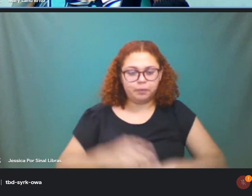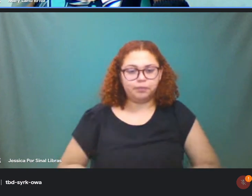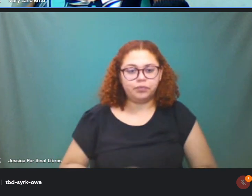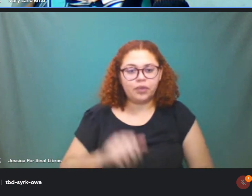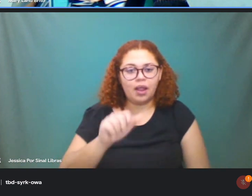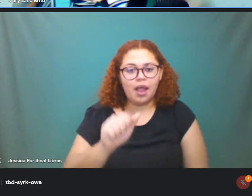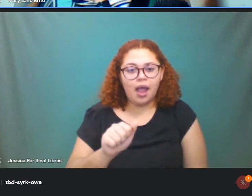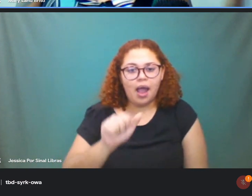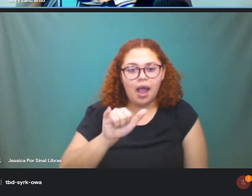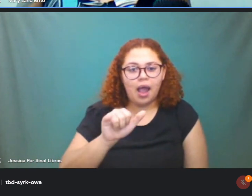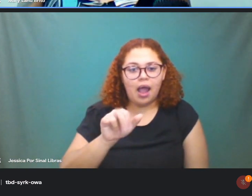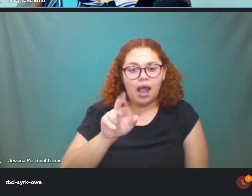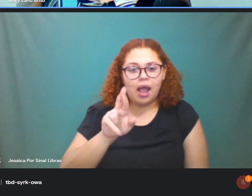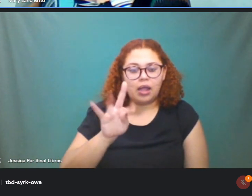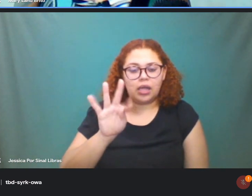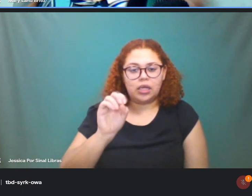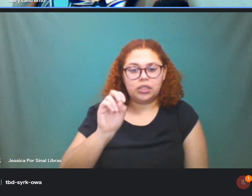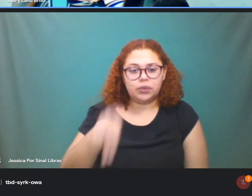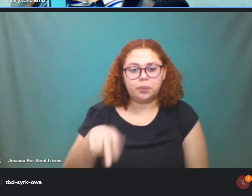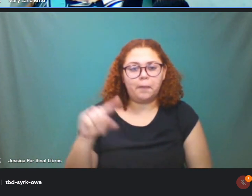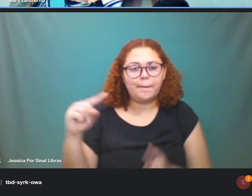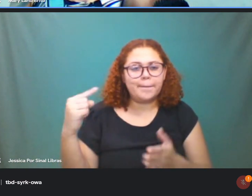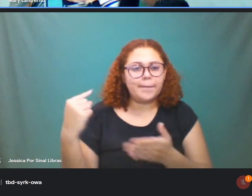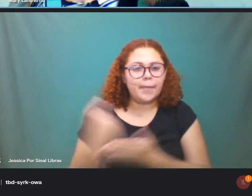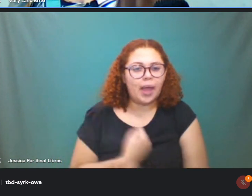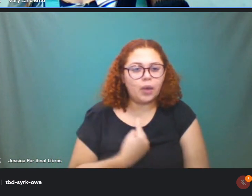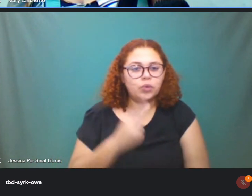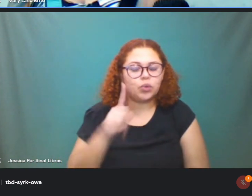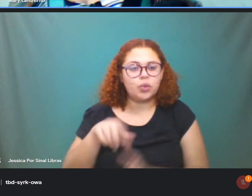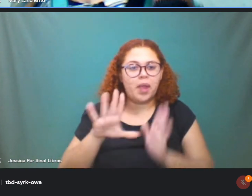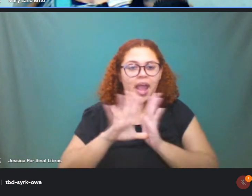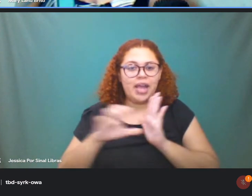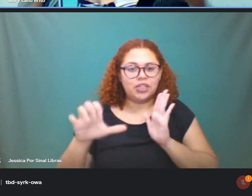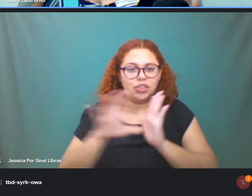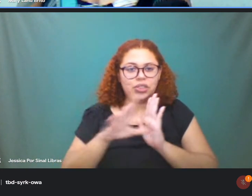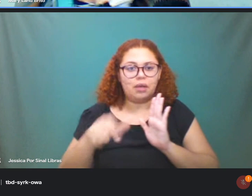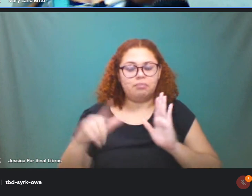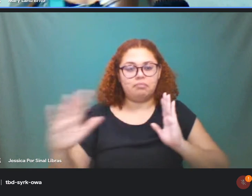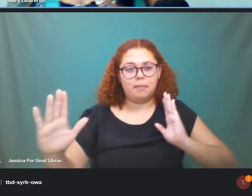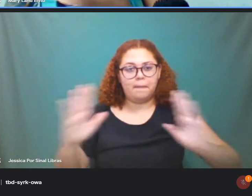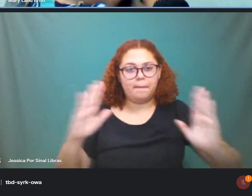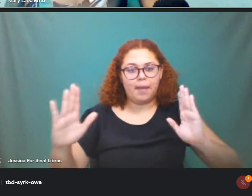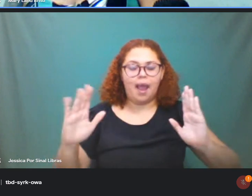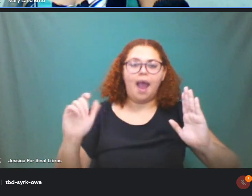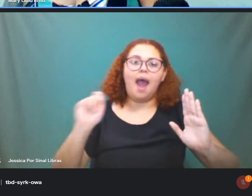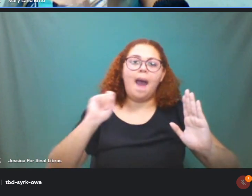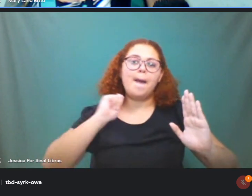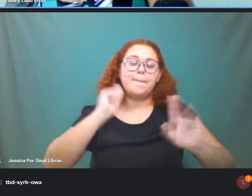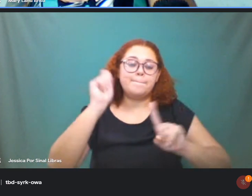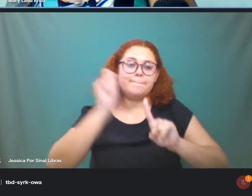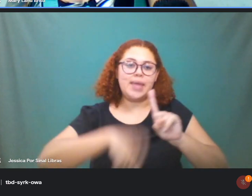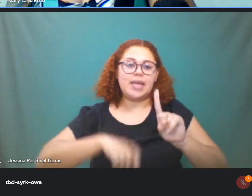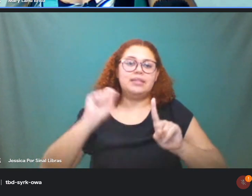estar disponível, né? Só relembrando, os editais vão sair entre os meses de agosto, setembro, outubro. E aí vocês têm que